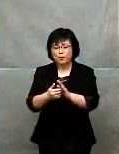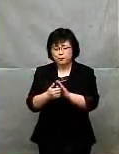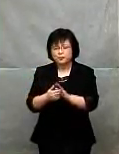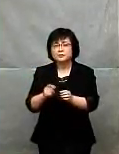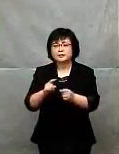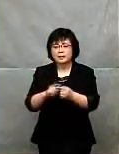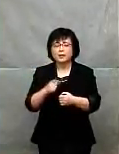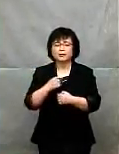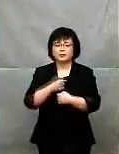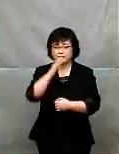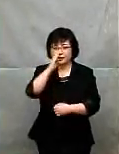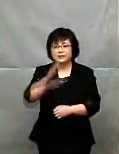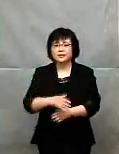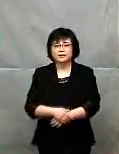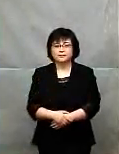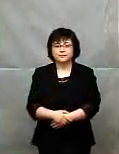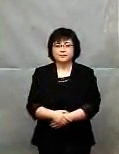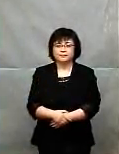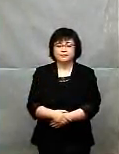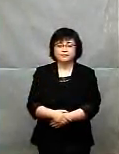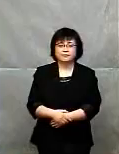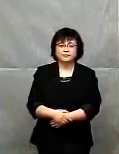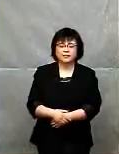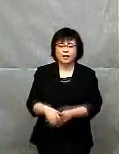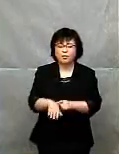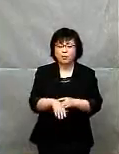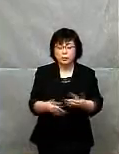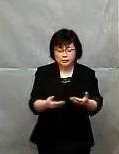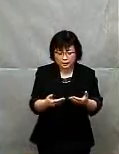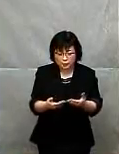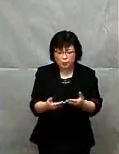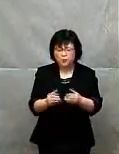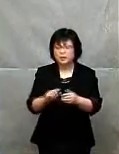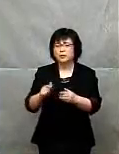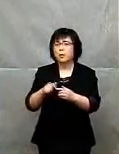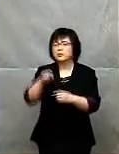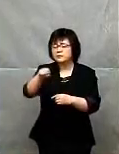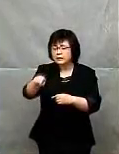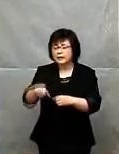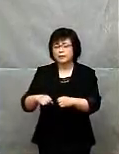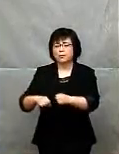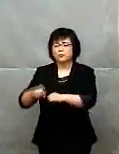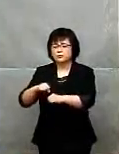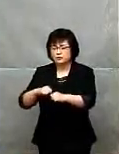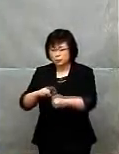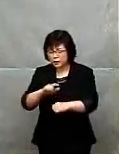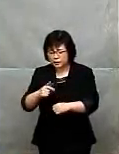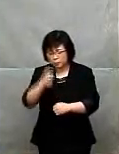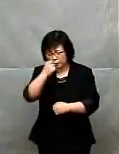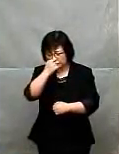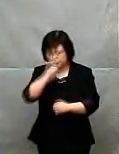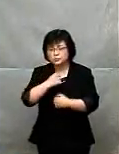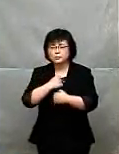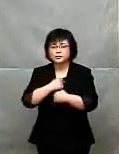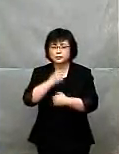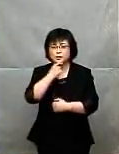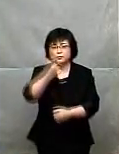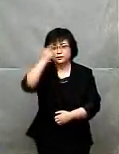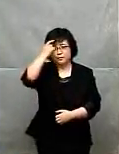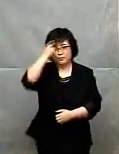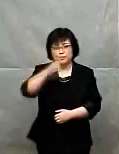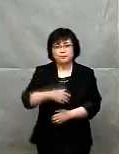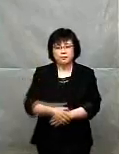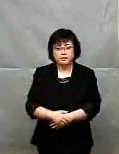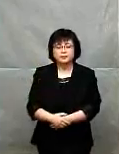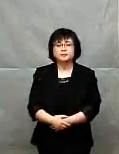をしてください。農作業など屋外で活動する際や運動する際にも十分に気をつけていただきたいと思います